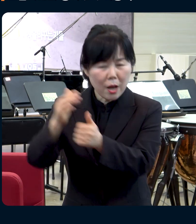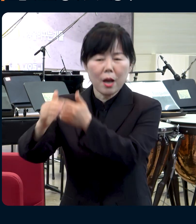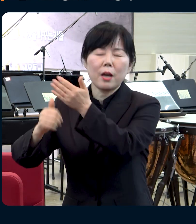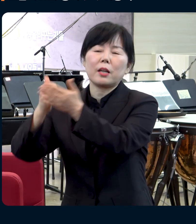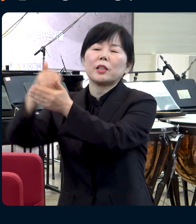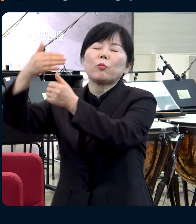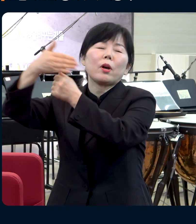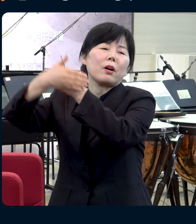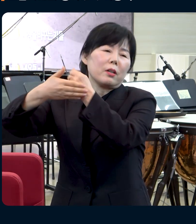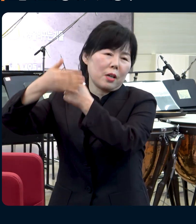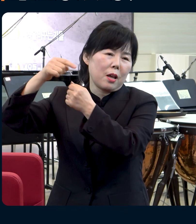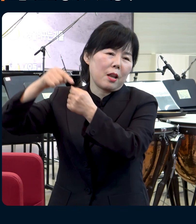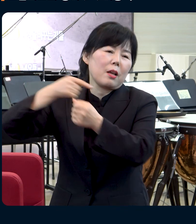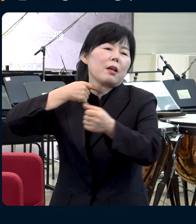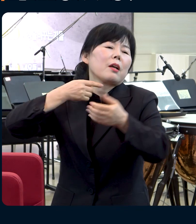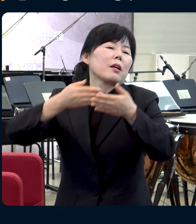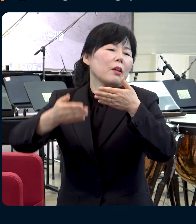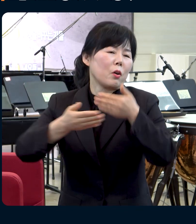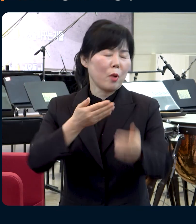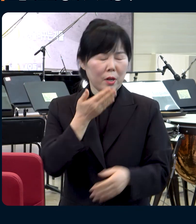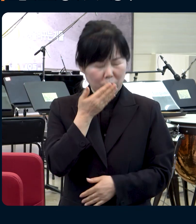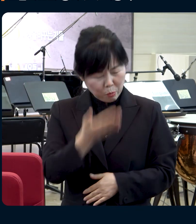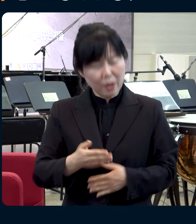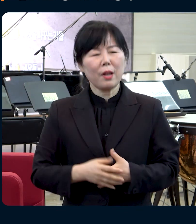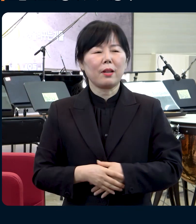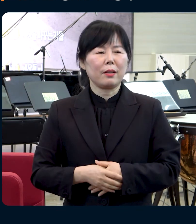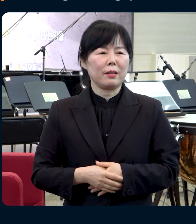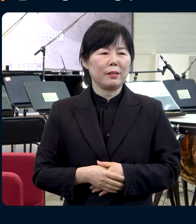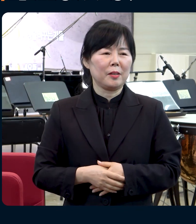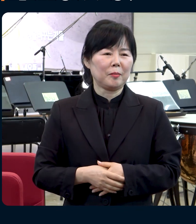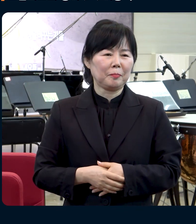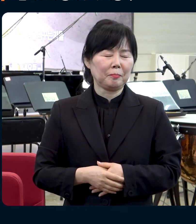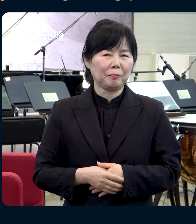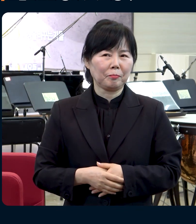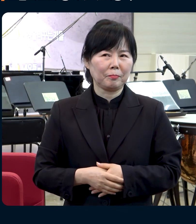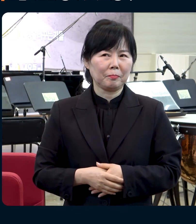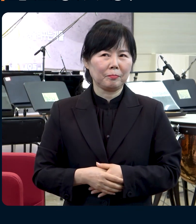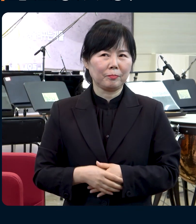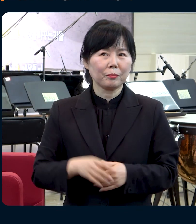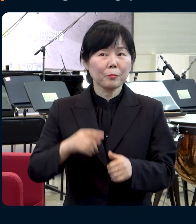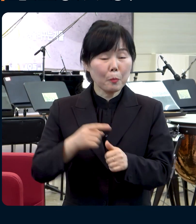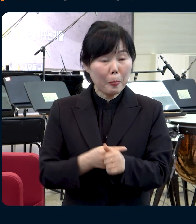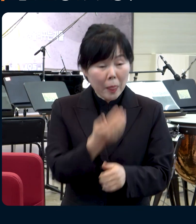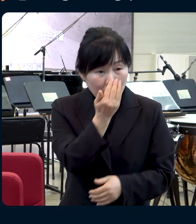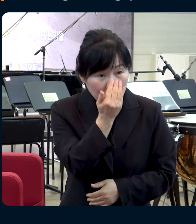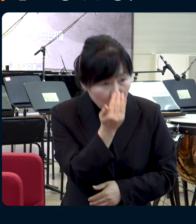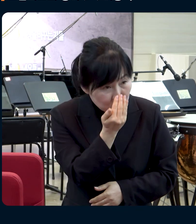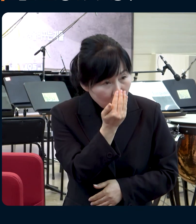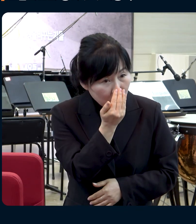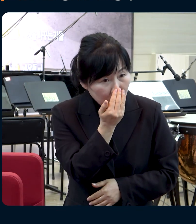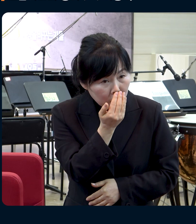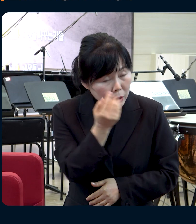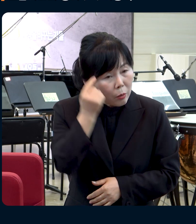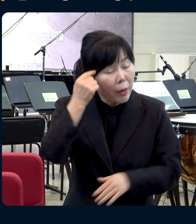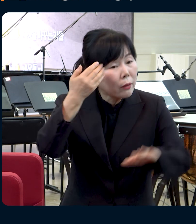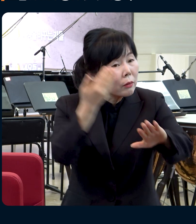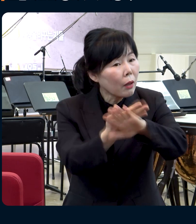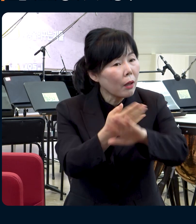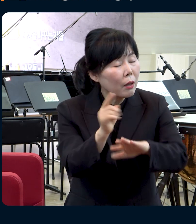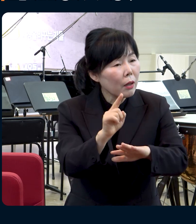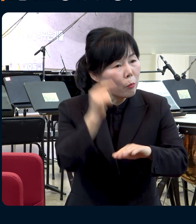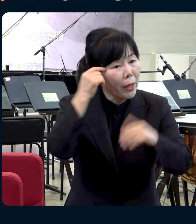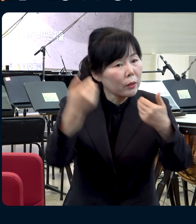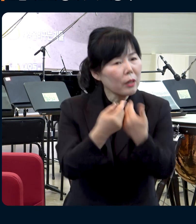하나님의 은혜를 경험할 수 있는 것입니다. 여러분, 그렇다면 여러분, 겸손의 반대는 무엇이지요? 그것은 바로